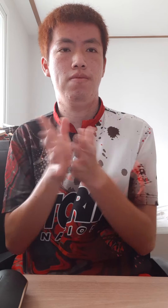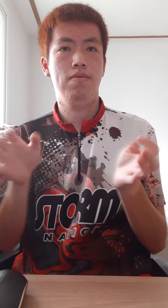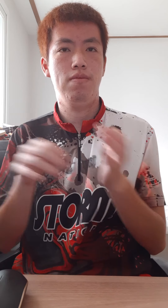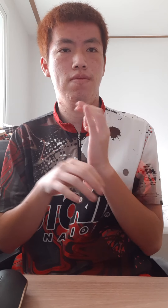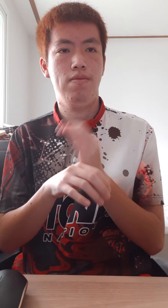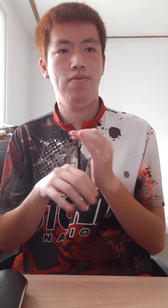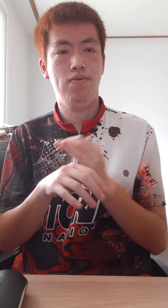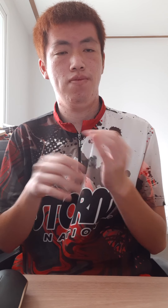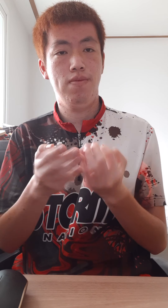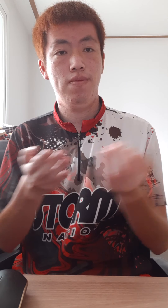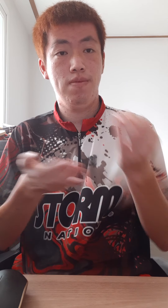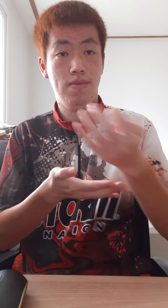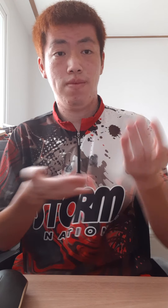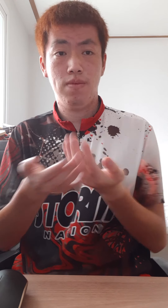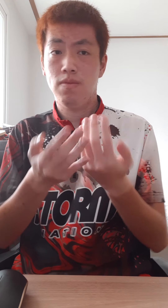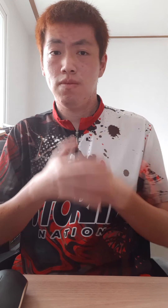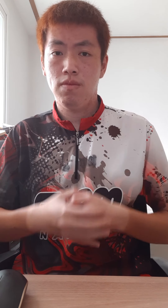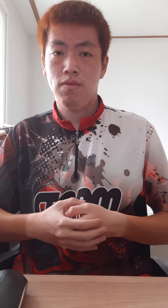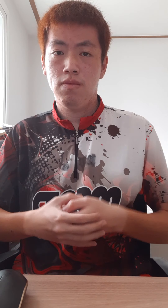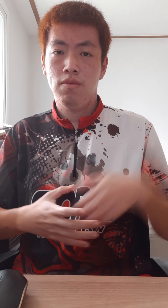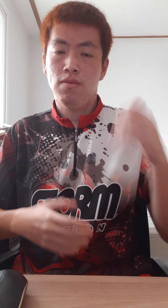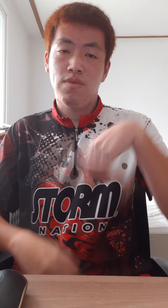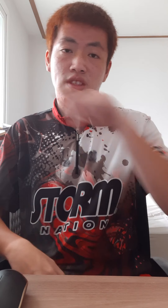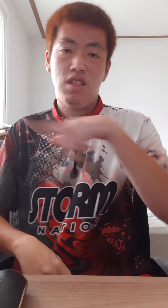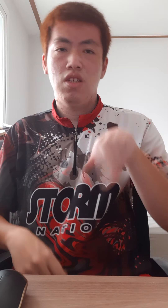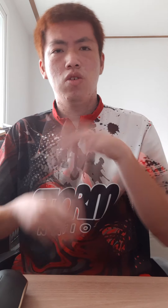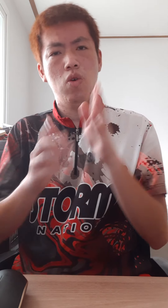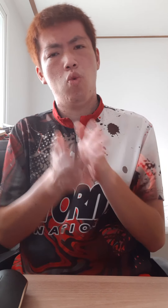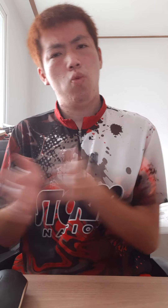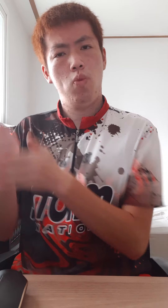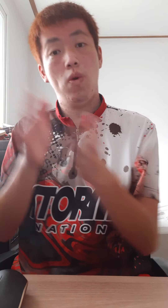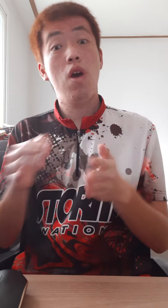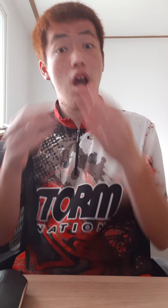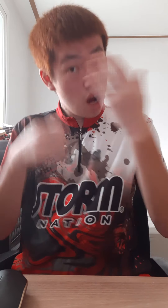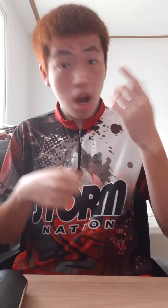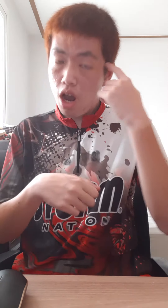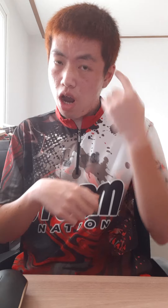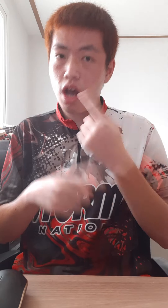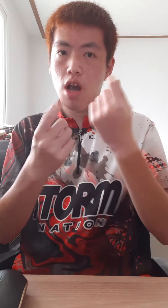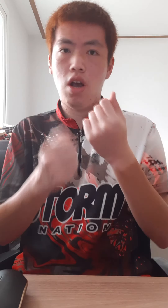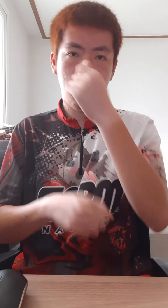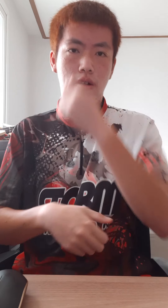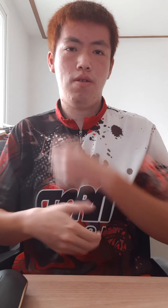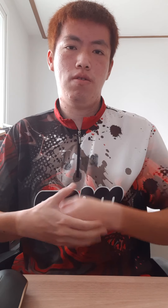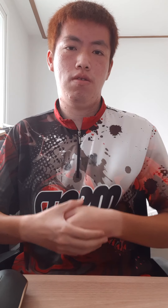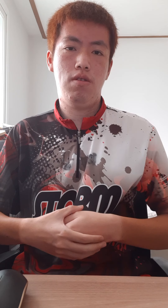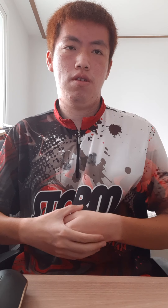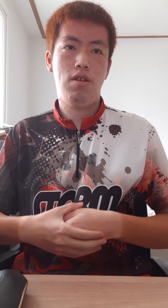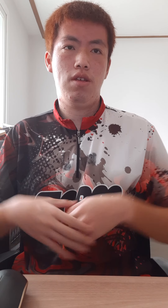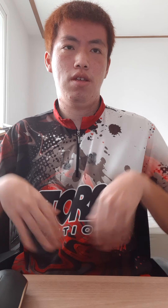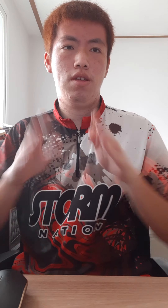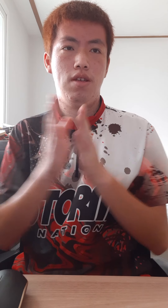드론 체험이랑 그런 거 해봤는데 장애인에 대해서 좀 더 생각해 볼 수 있는 계기가 되었어요.